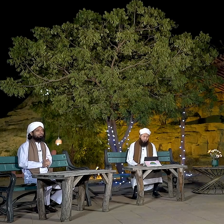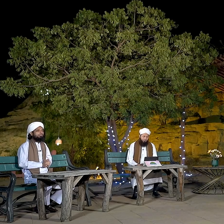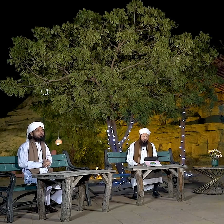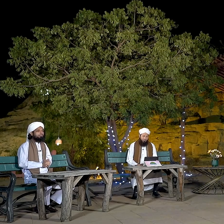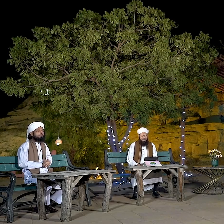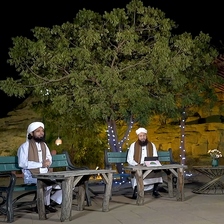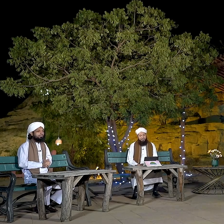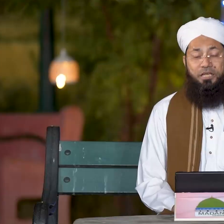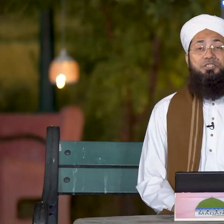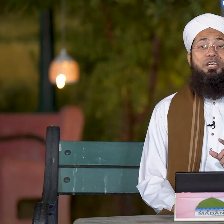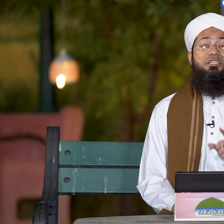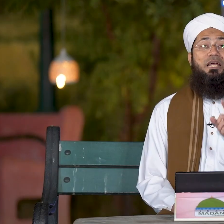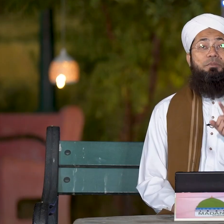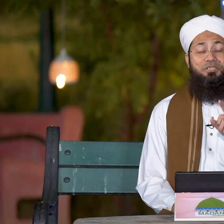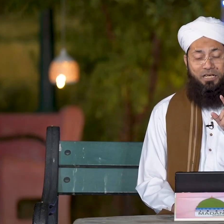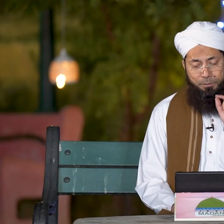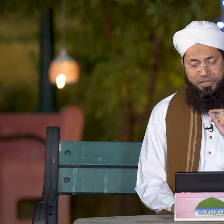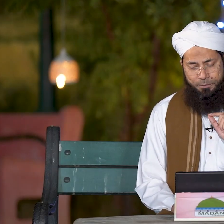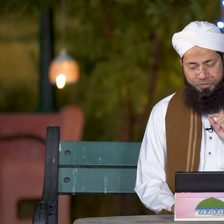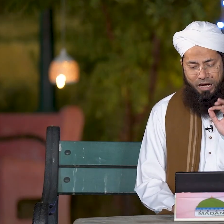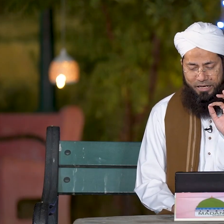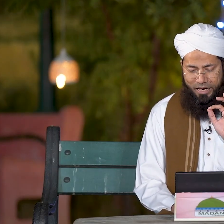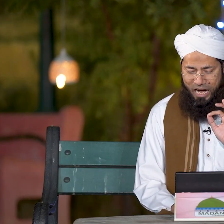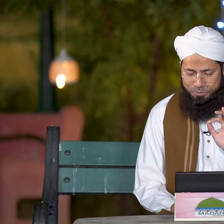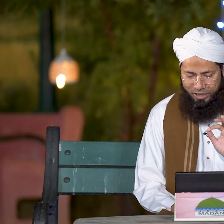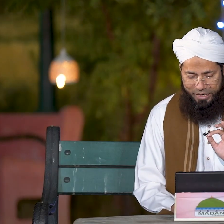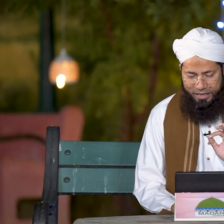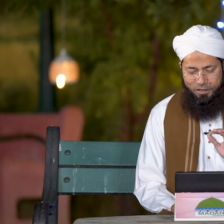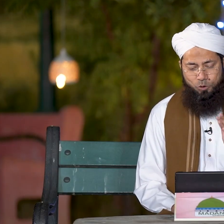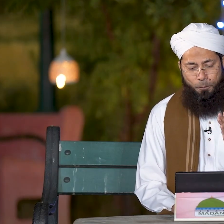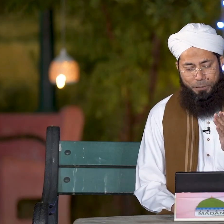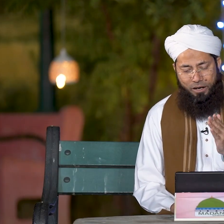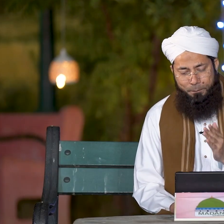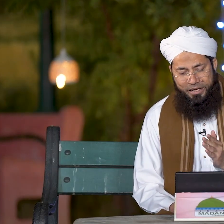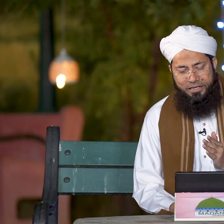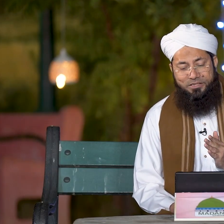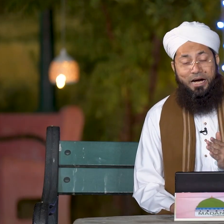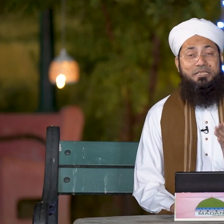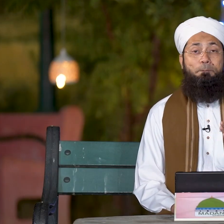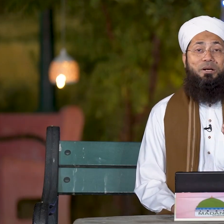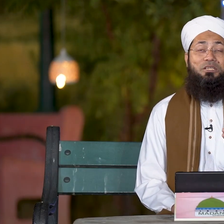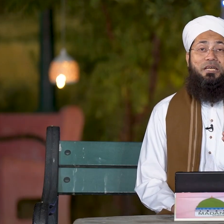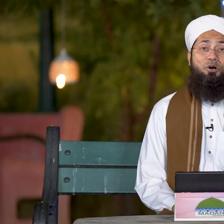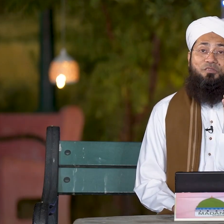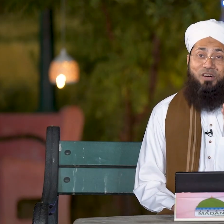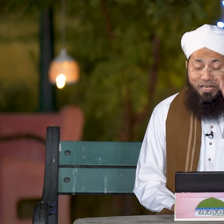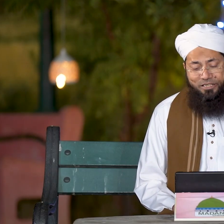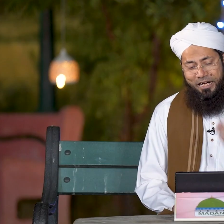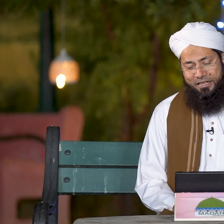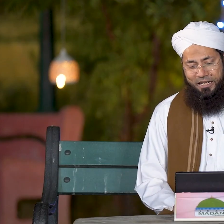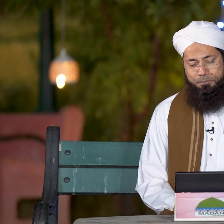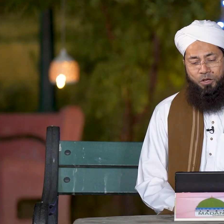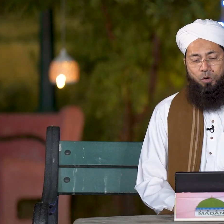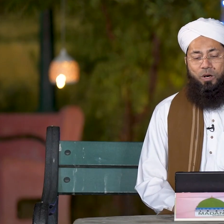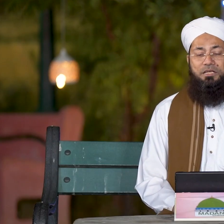عبدا، یعنی ان شئت نبیا عبدا، اگر آپ چاہیں تو پیغمبری کے ساتھ بندگی اور فقر